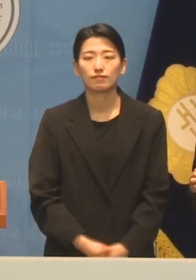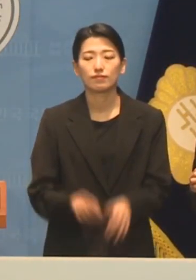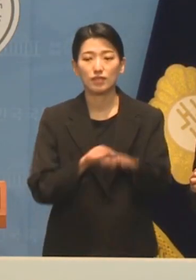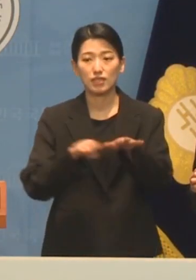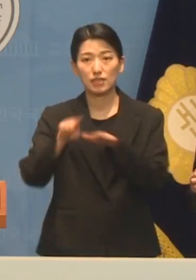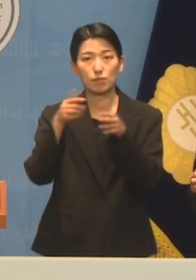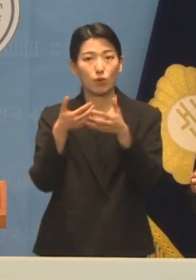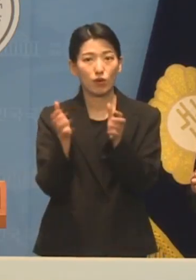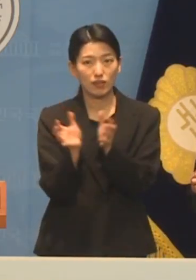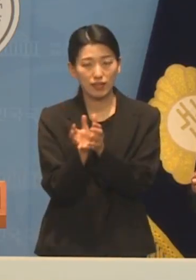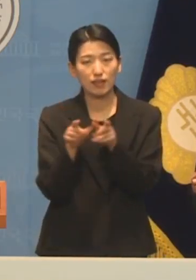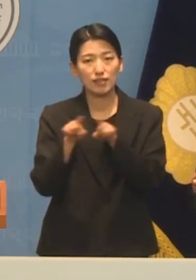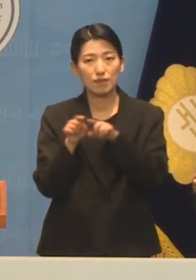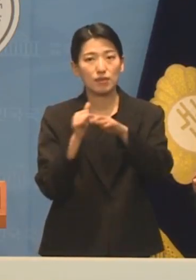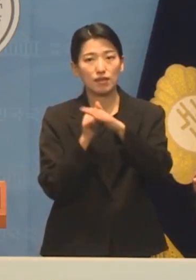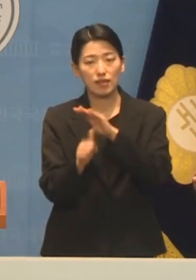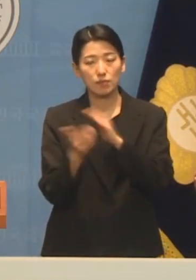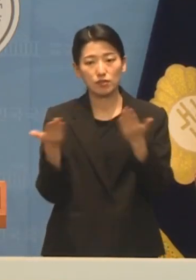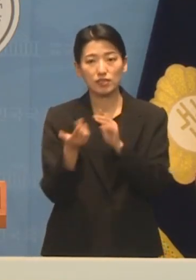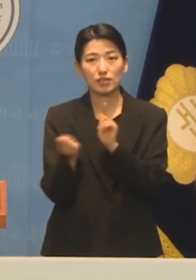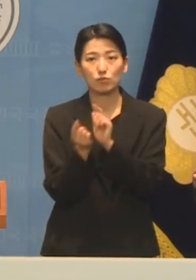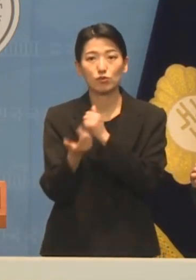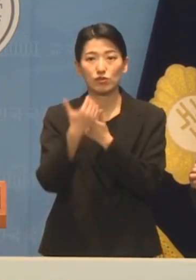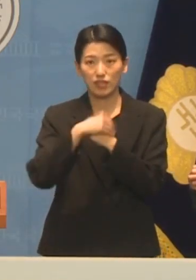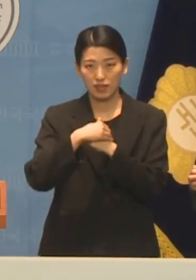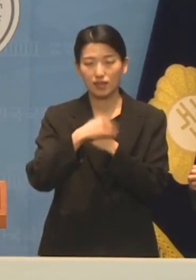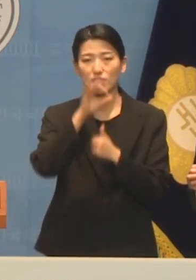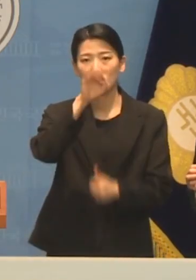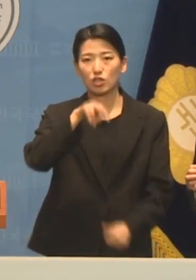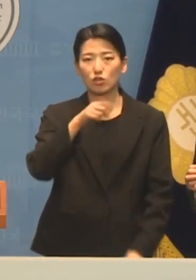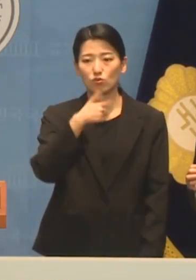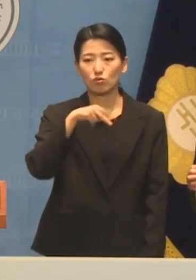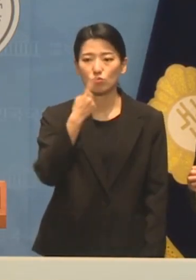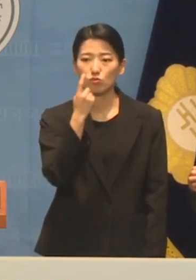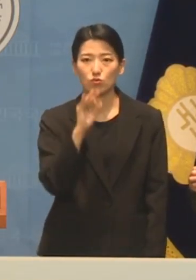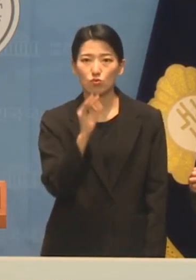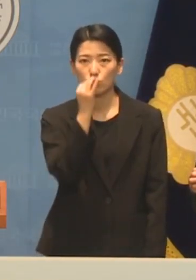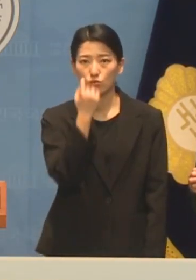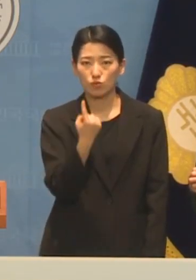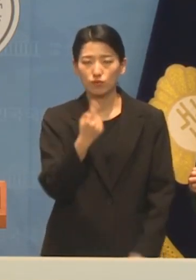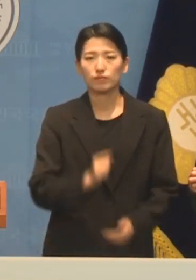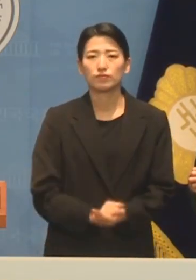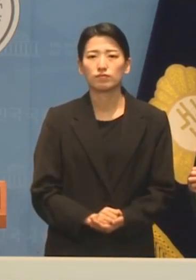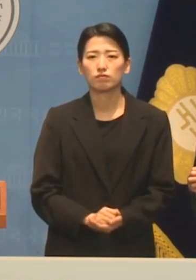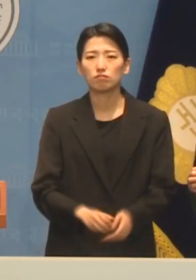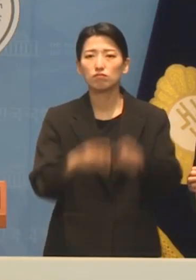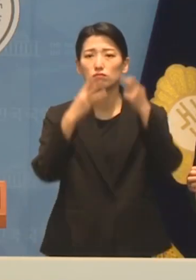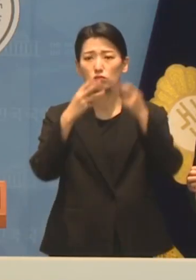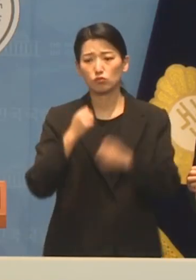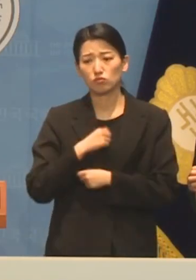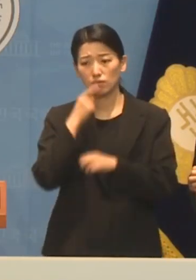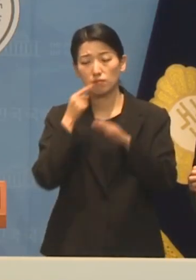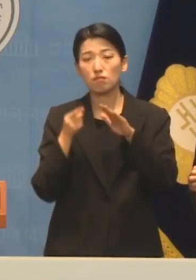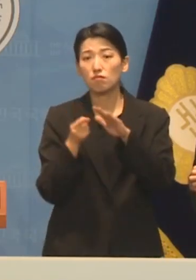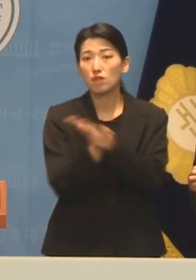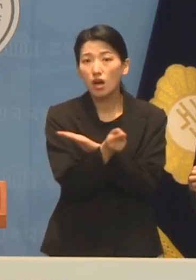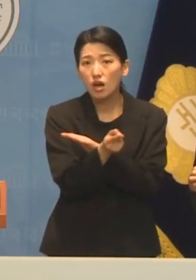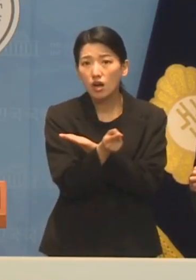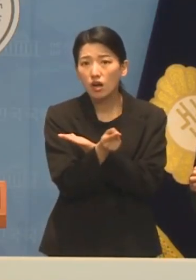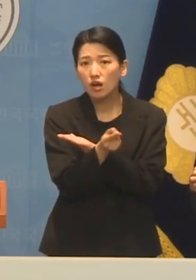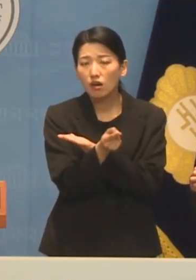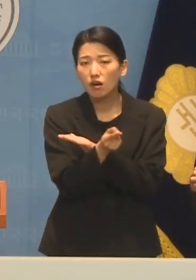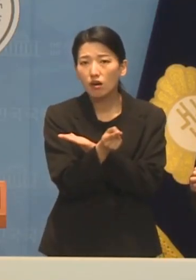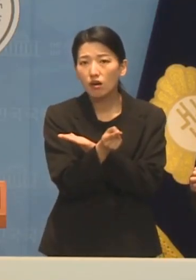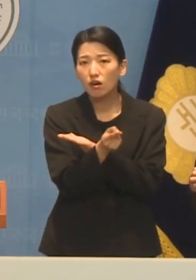진보당 상임대표 직무대행 울산북구의 윤종호 의원입니다. 12월 3일 비상기업 내란 사태는